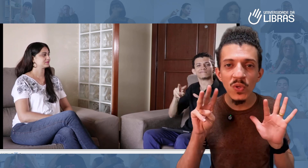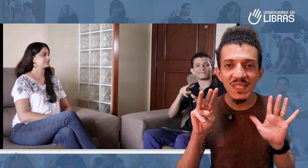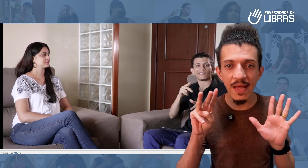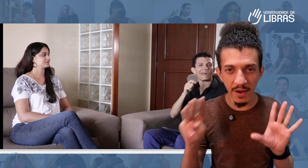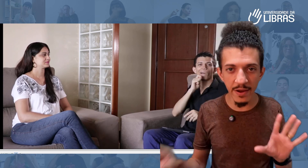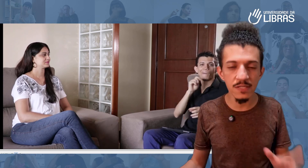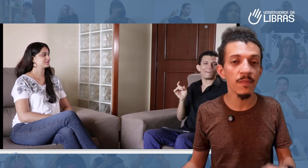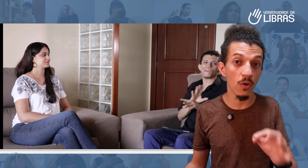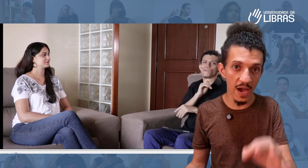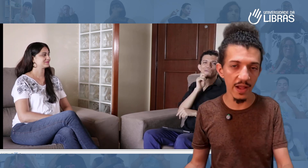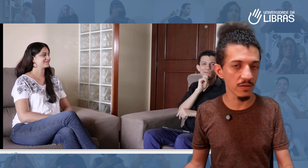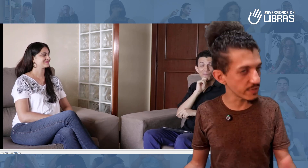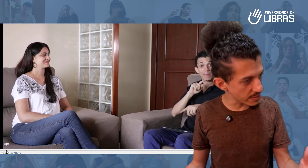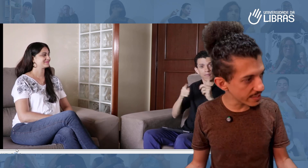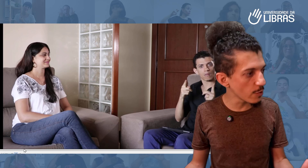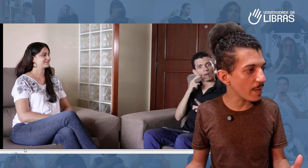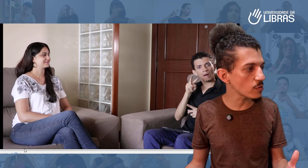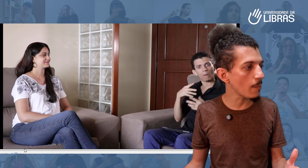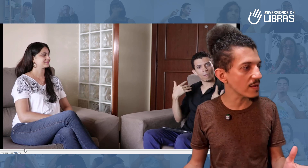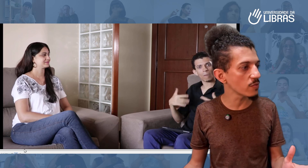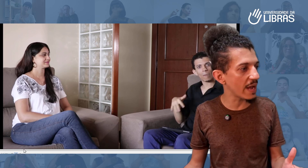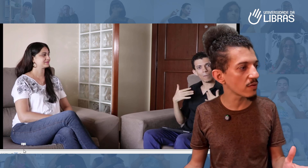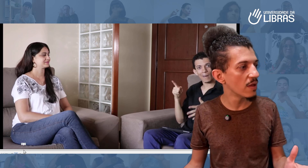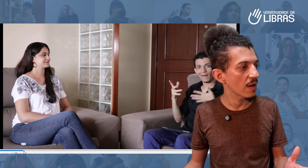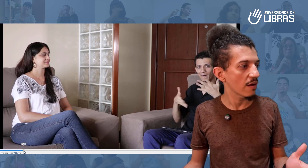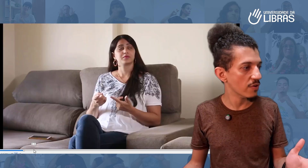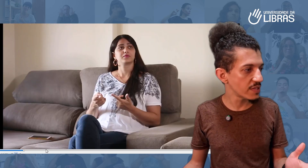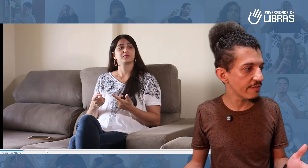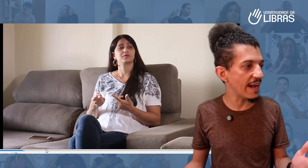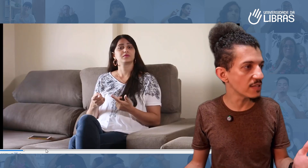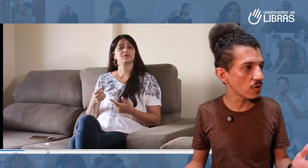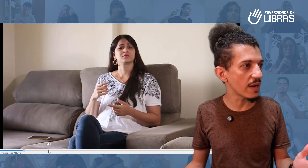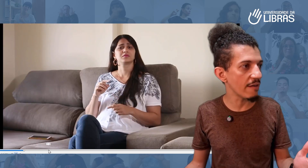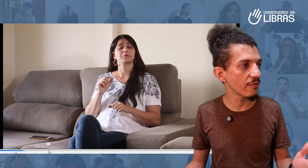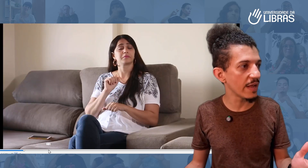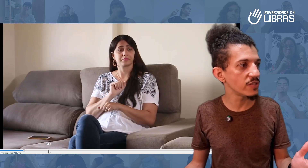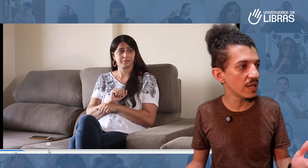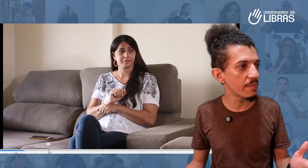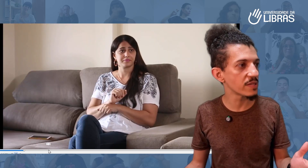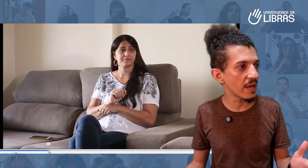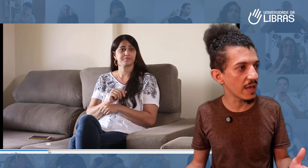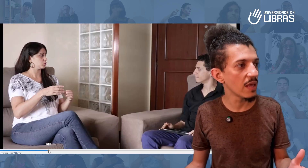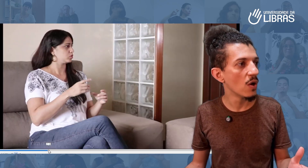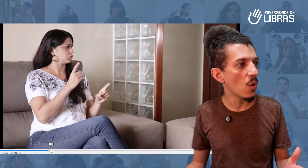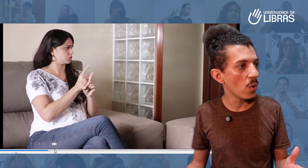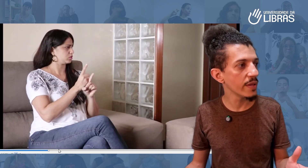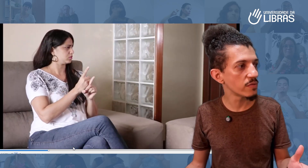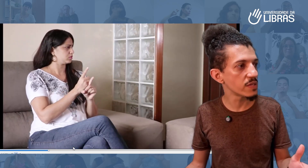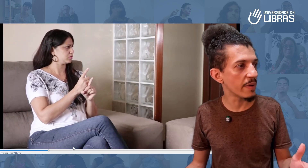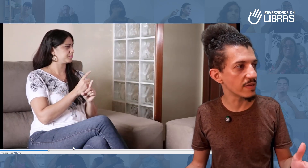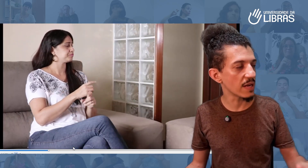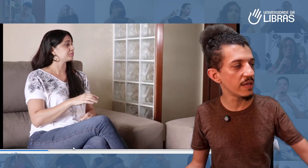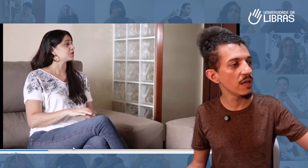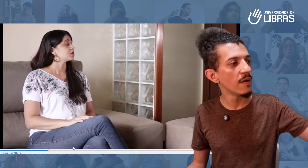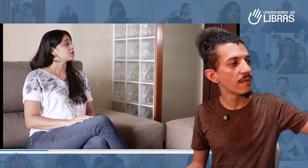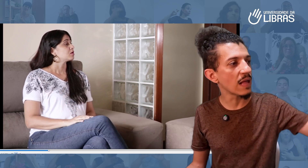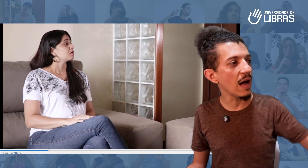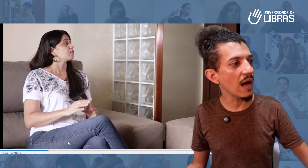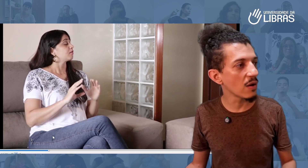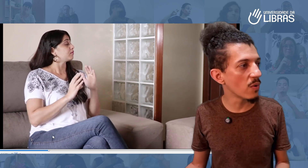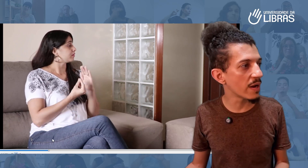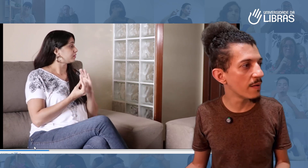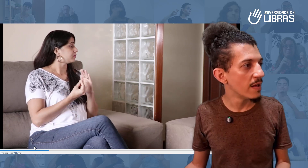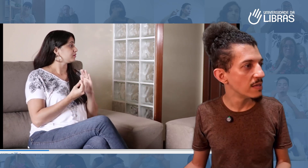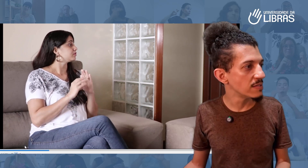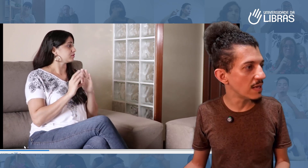8 semanas, eu garanto, se você seguir o passo a passo do método, você vai se tornar fluente em Libras em 8 semanas. Aqui está